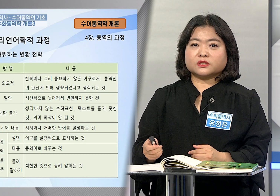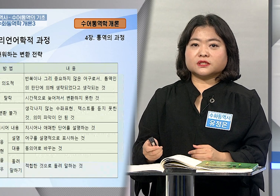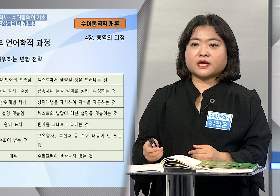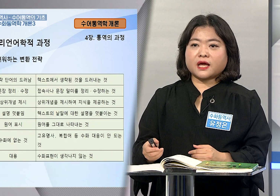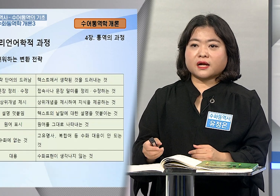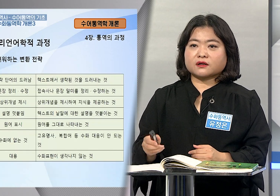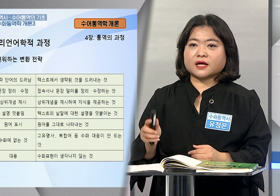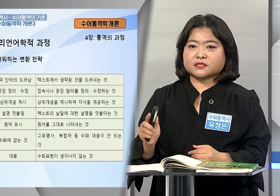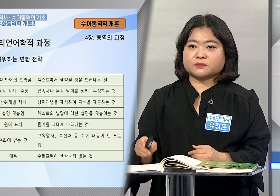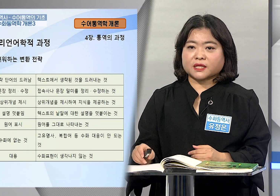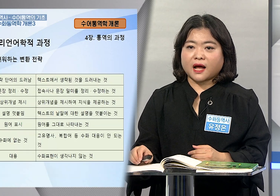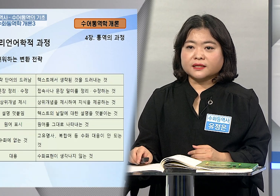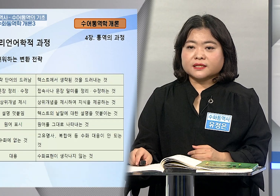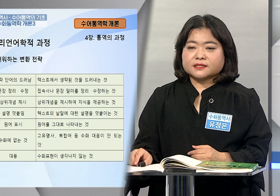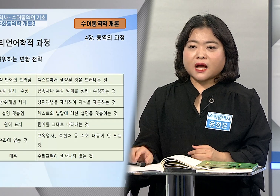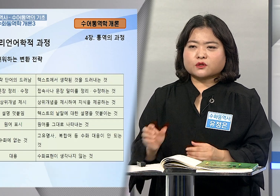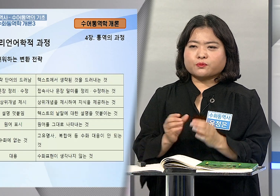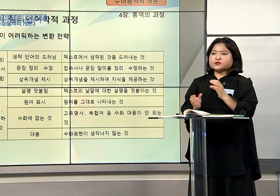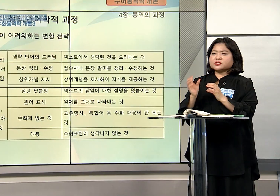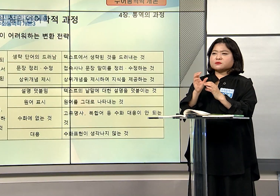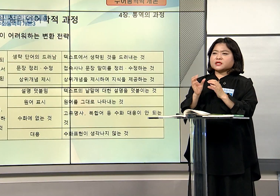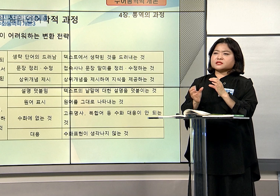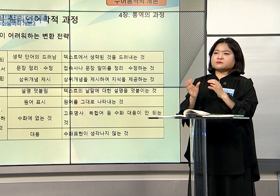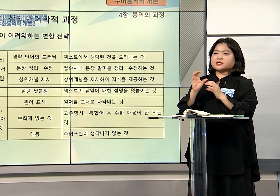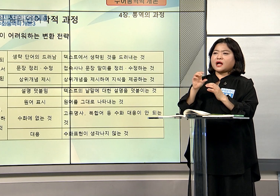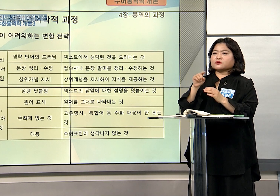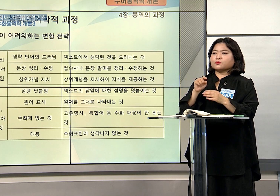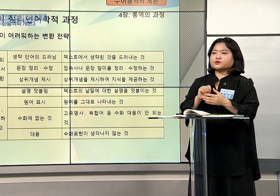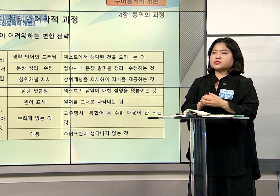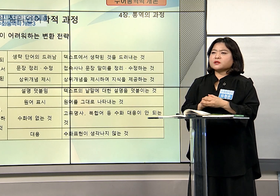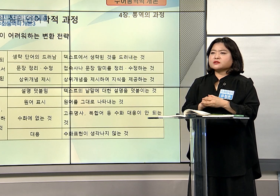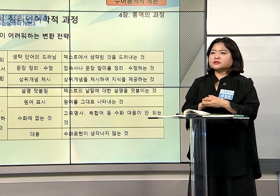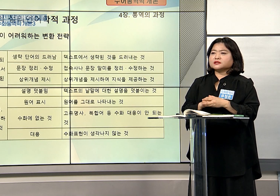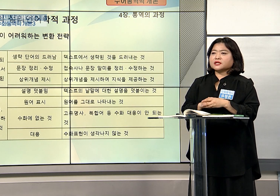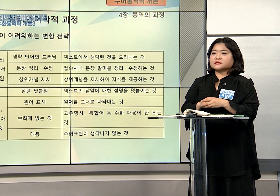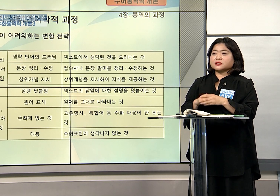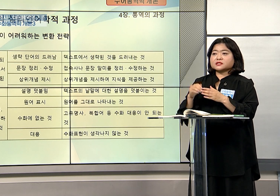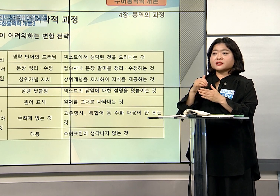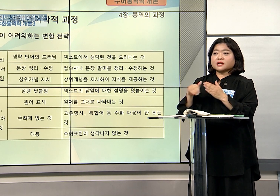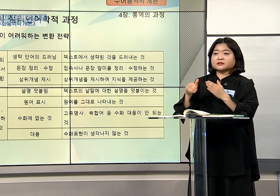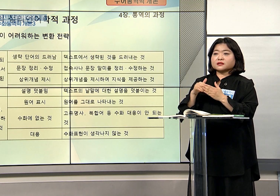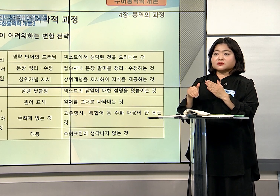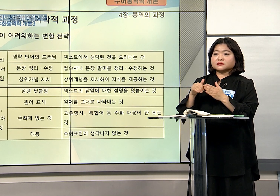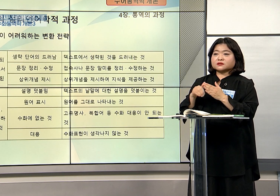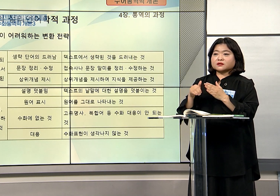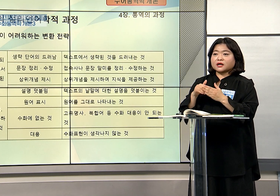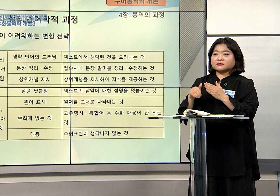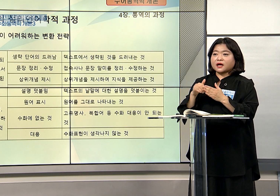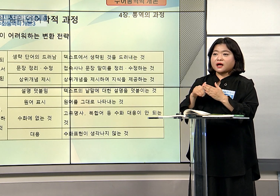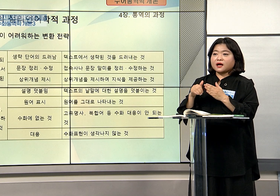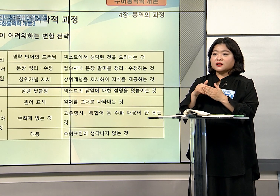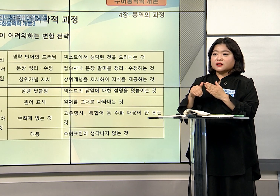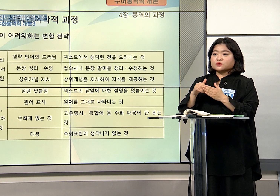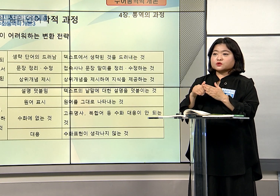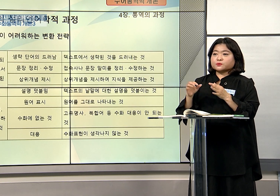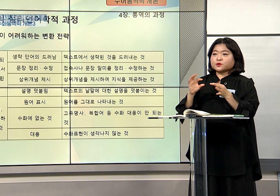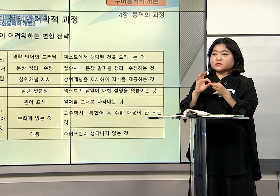훈련을 해야 할 것 같습니다. 자, 덧붙임이 있습니다. 덧붙임에서는 텍스트에 생략된 것이 드러나거나 또 접속사